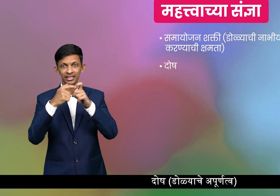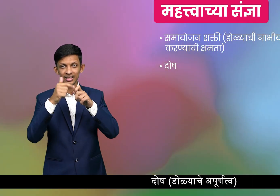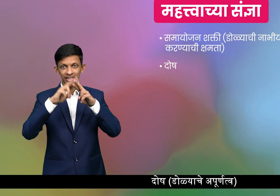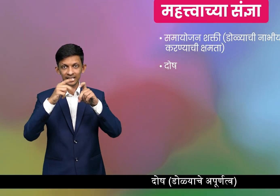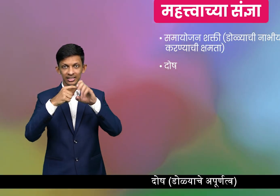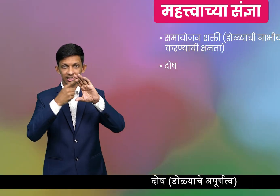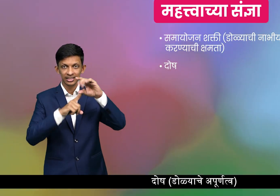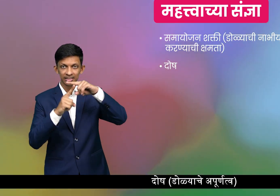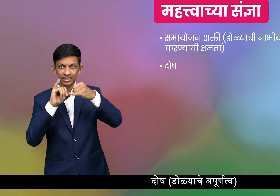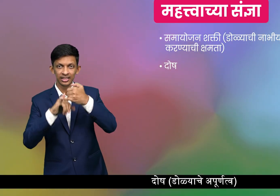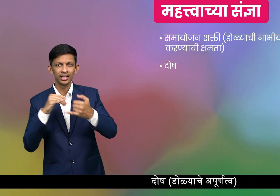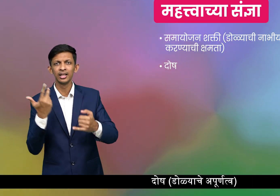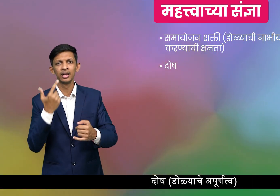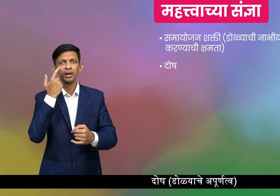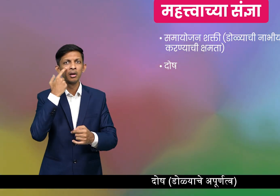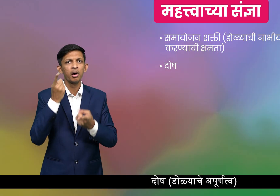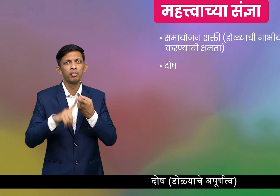दोष, डोळ्यांचे अपूर्णत्व.